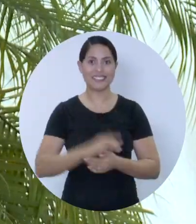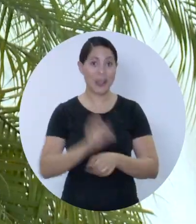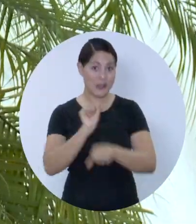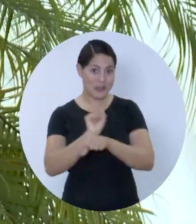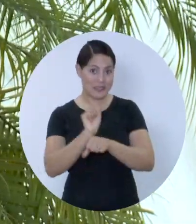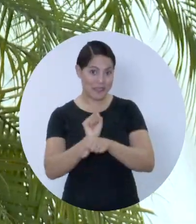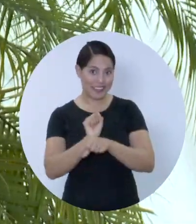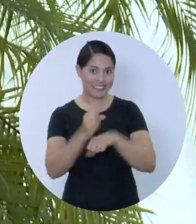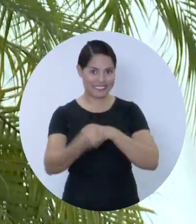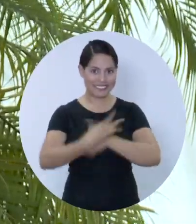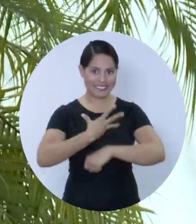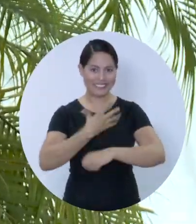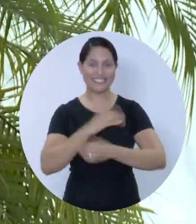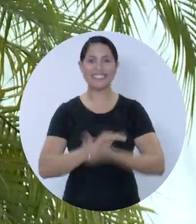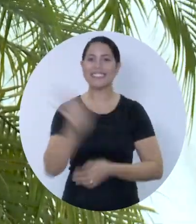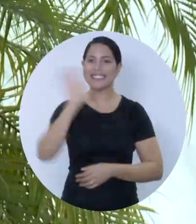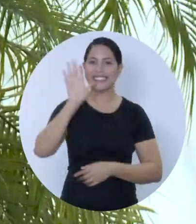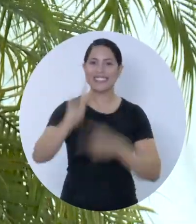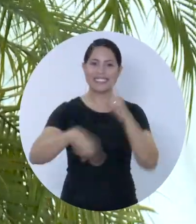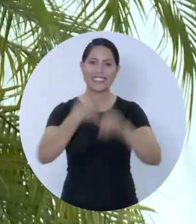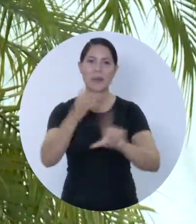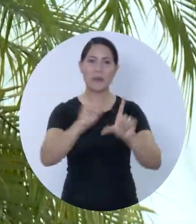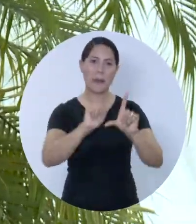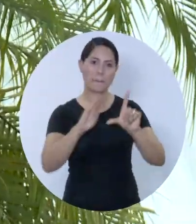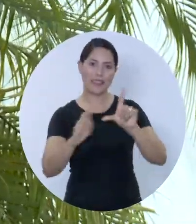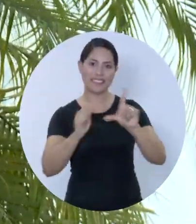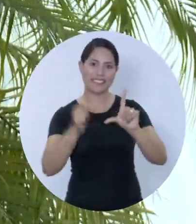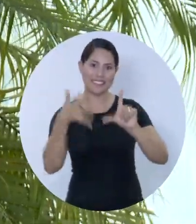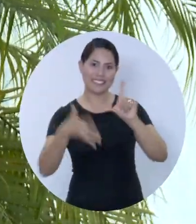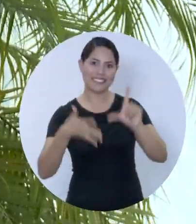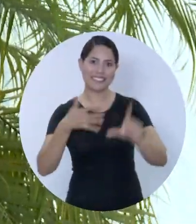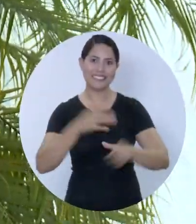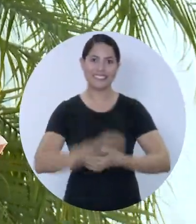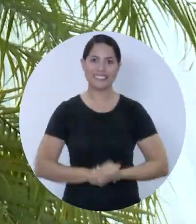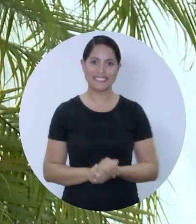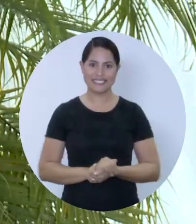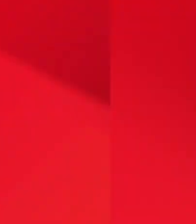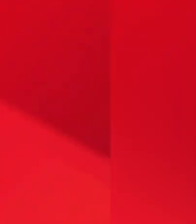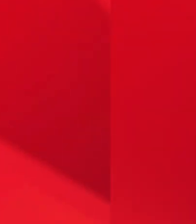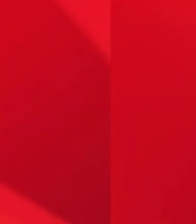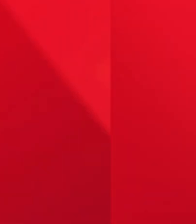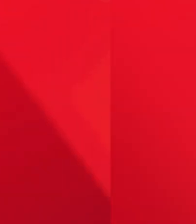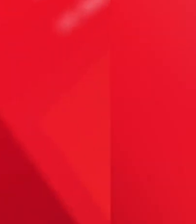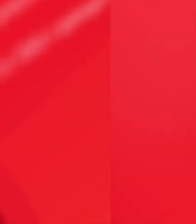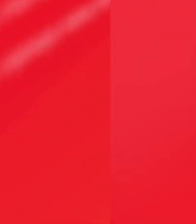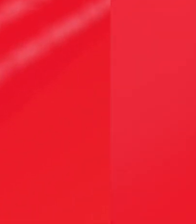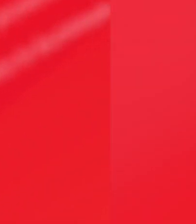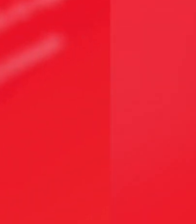999-194731. Fico esperando a sua mensagem. Tchau, tchau e até o próximo programa.